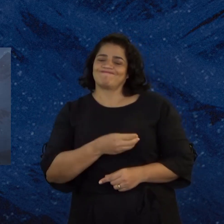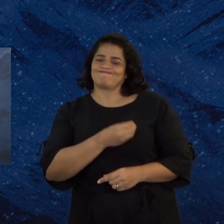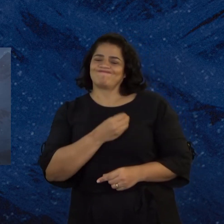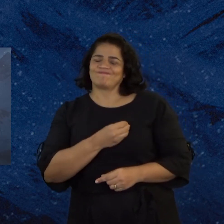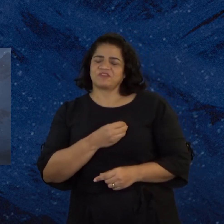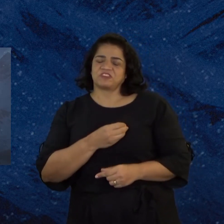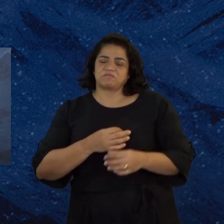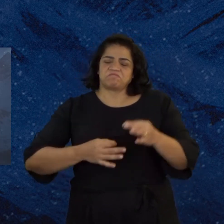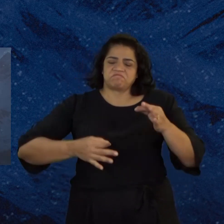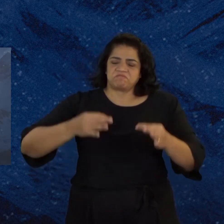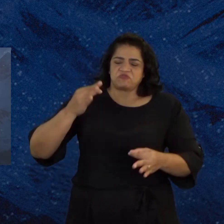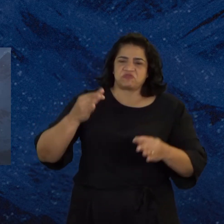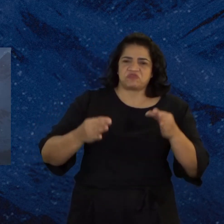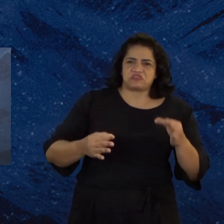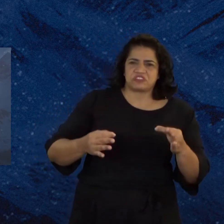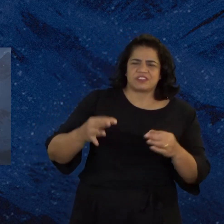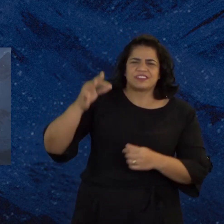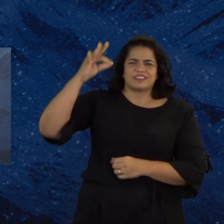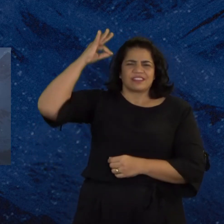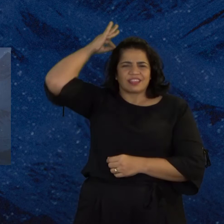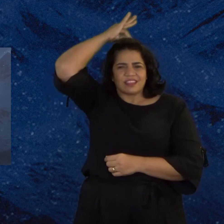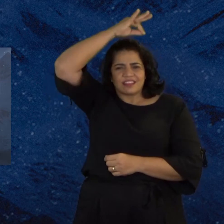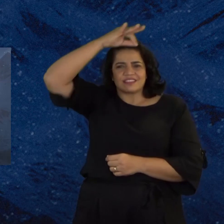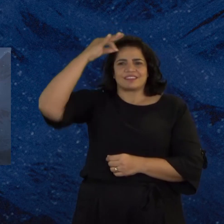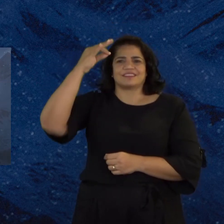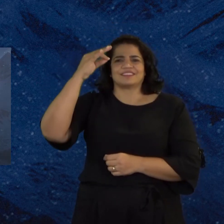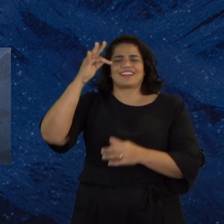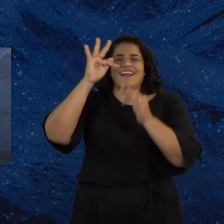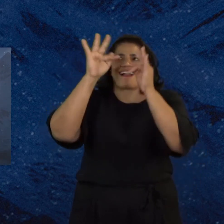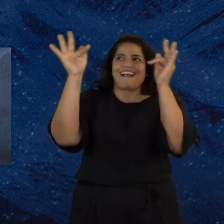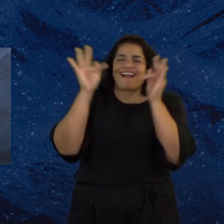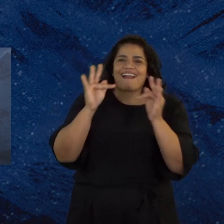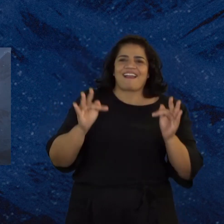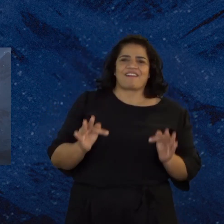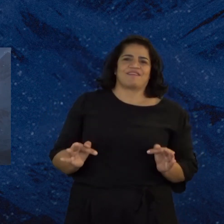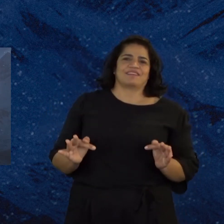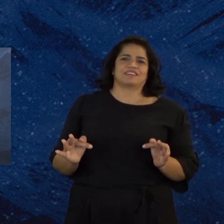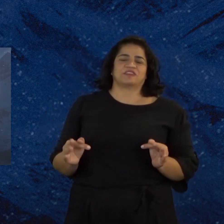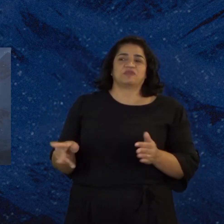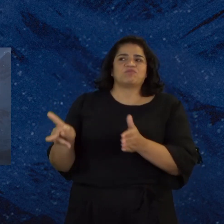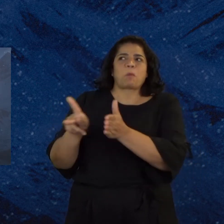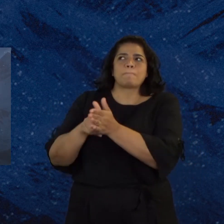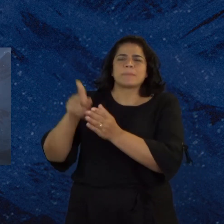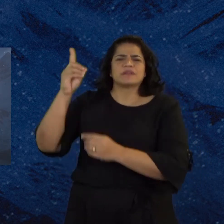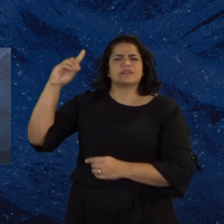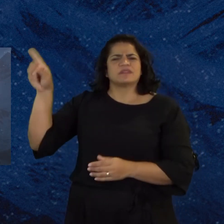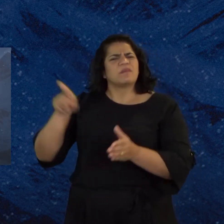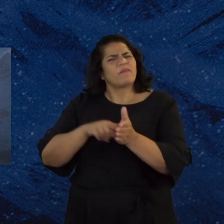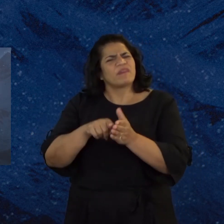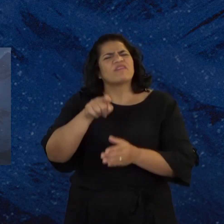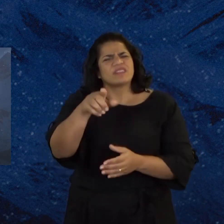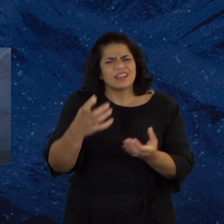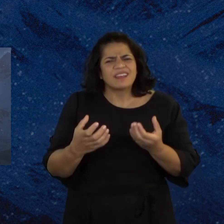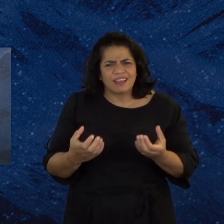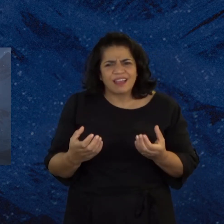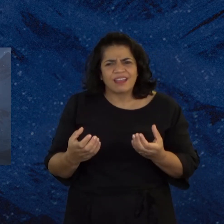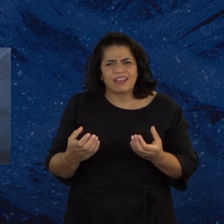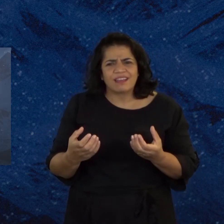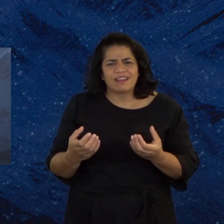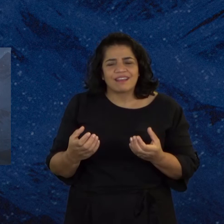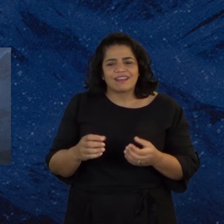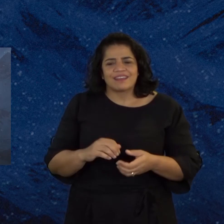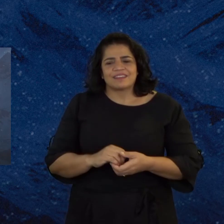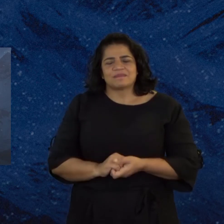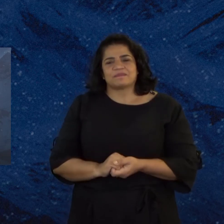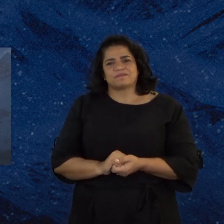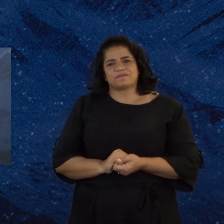de santidade, de alegria, que é o próprio Deus. Eu pergunto para você, você quer isso, gente? Jovem.